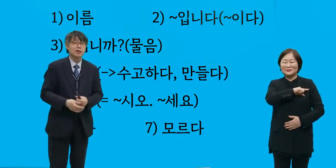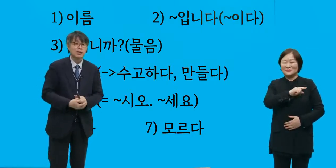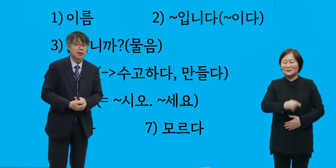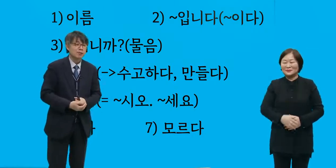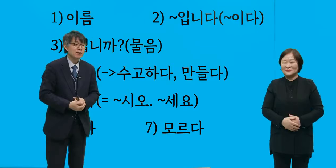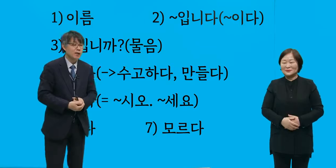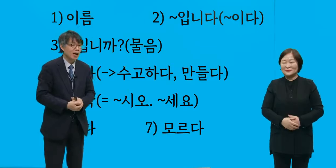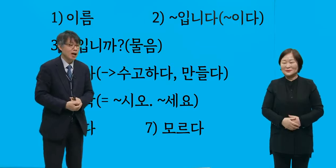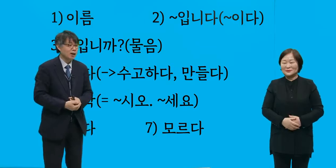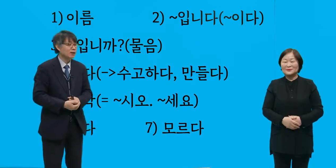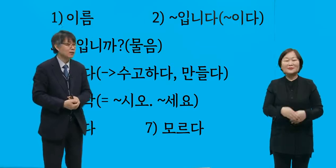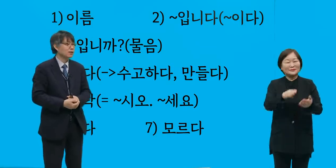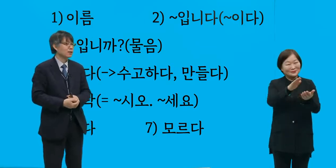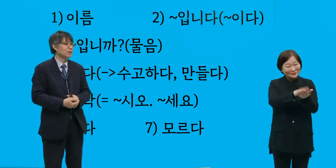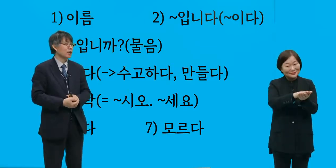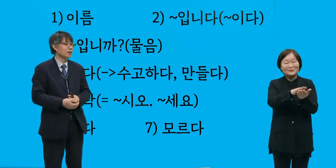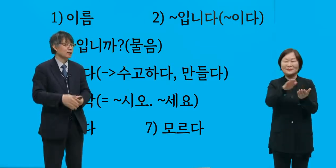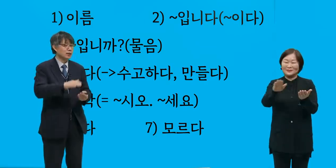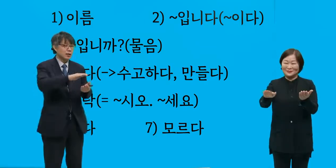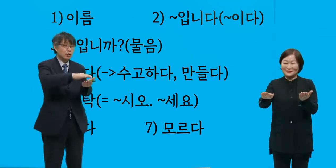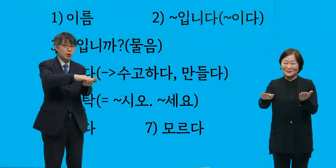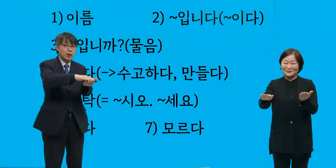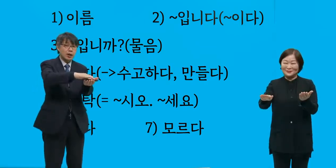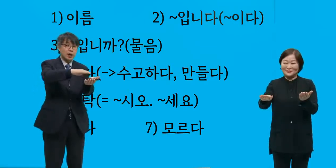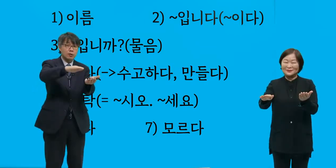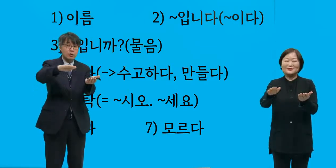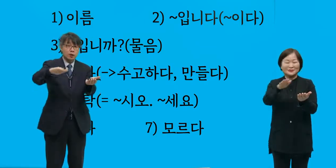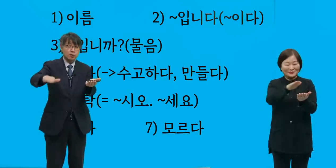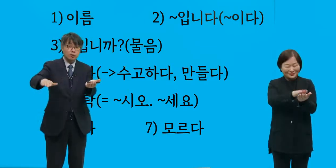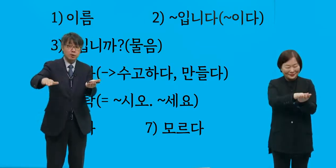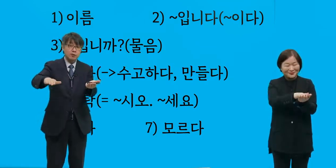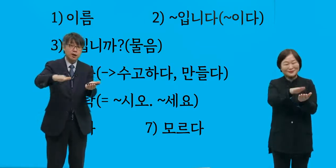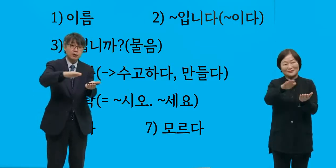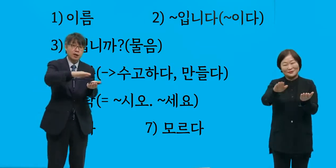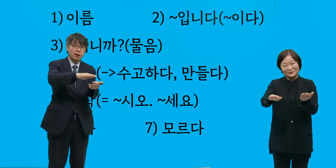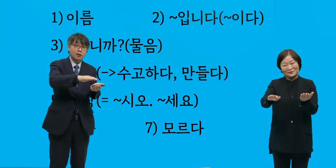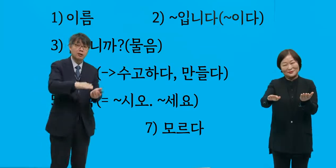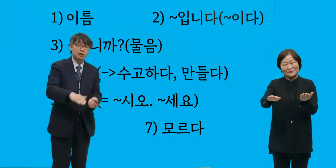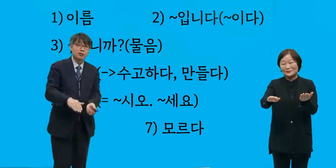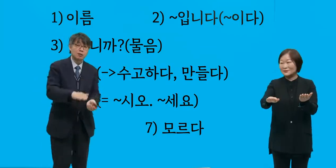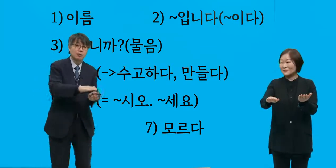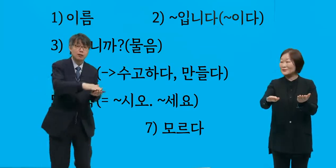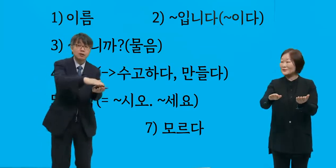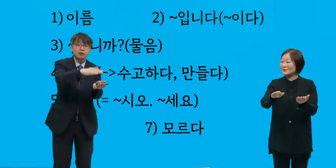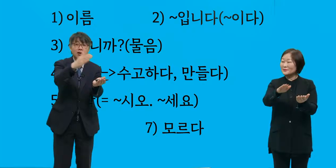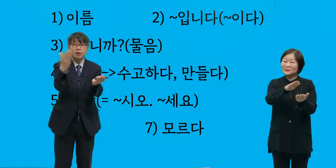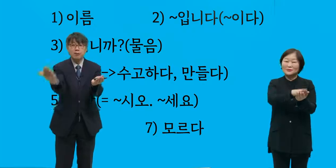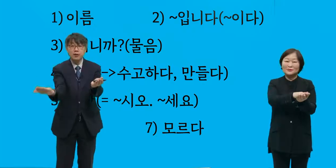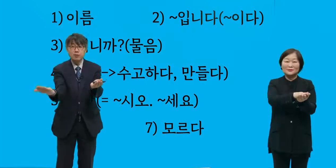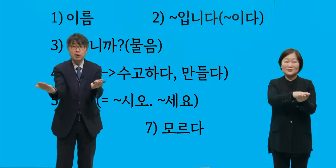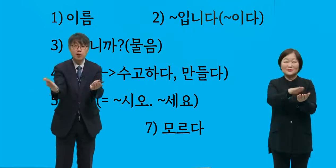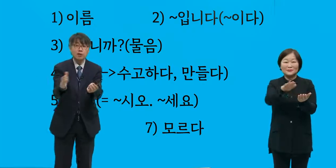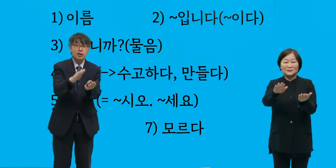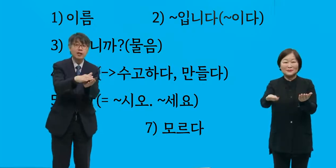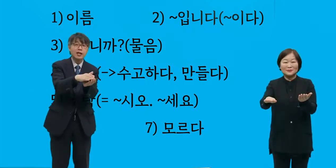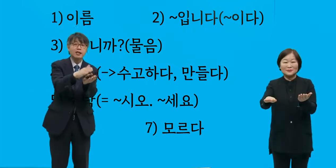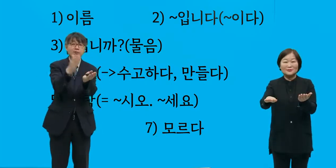그다음에 입니다는 그대로 내려놓으면 됩니다. 자, 이거 잘못하면 이렇게 펼치면 어떨까요? 책이 됩니다.